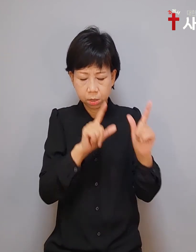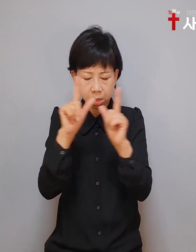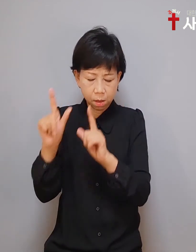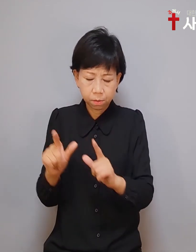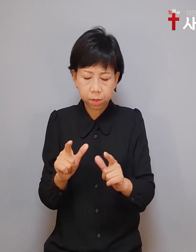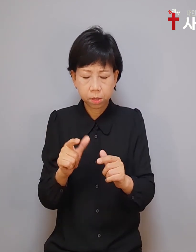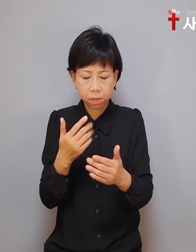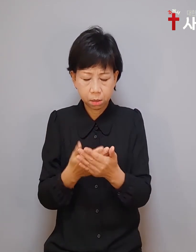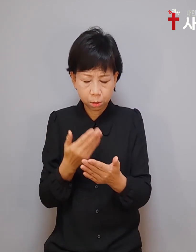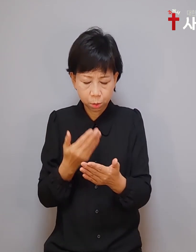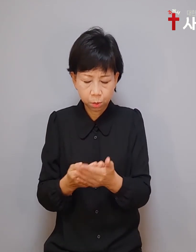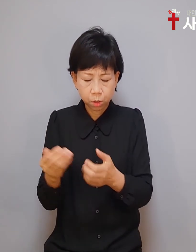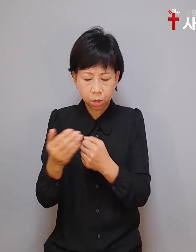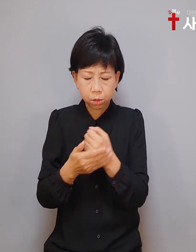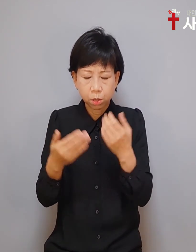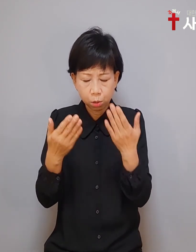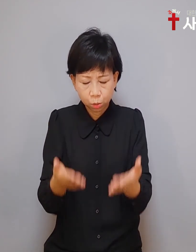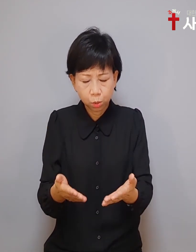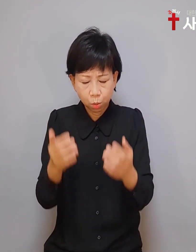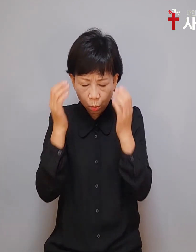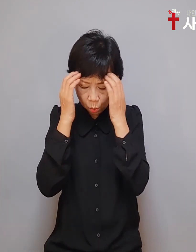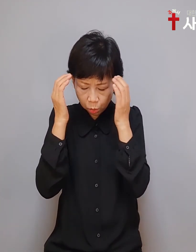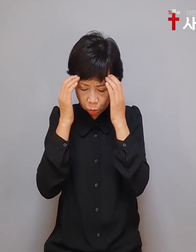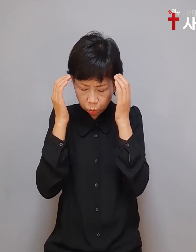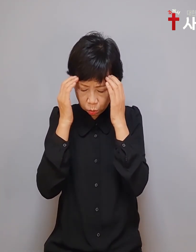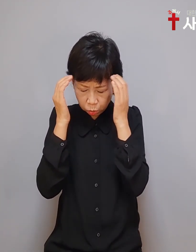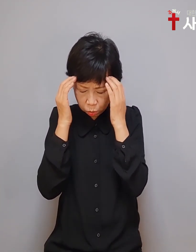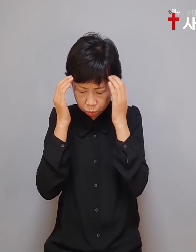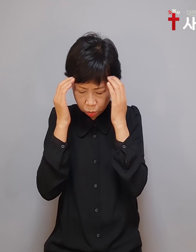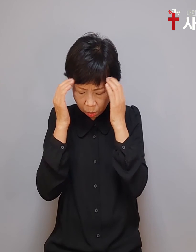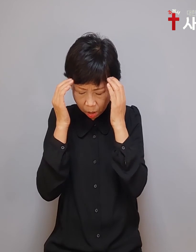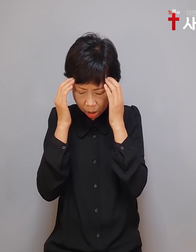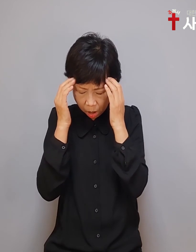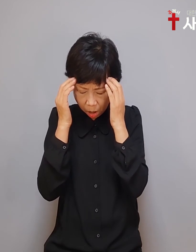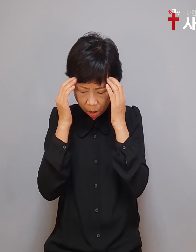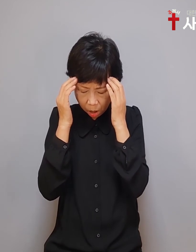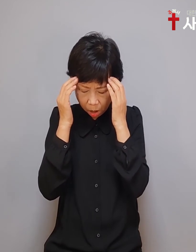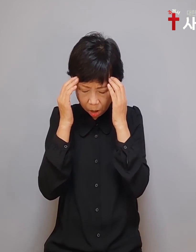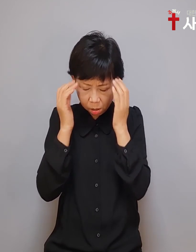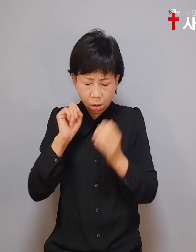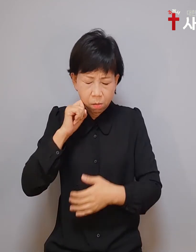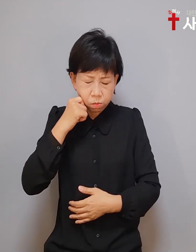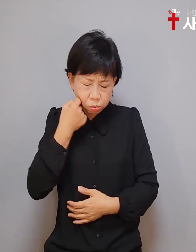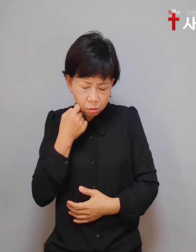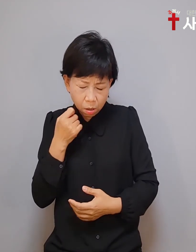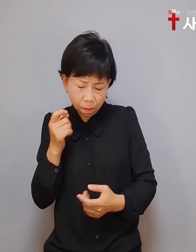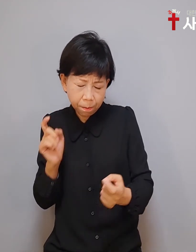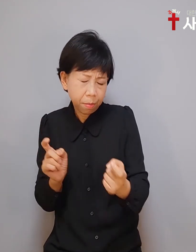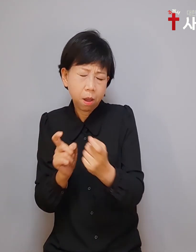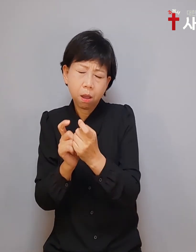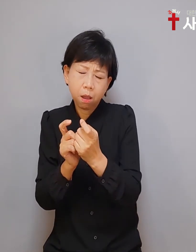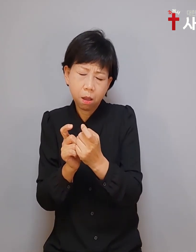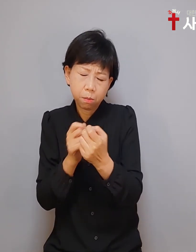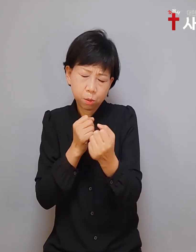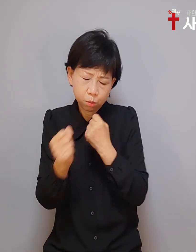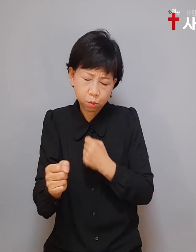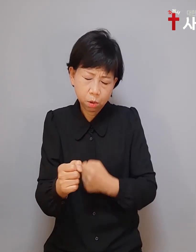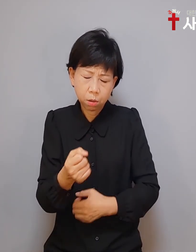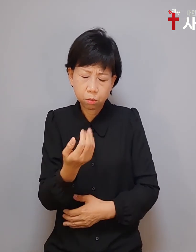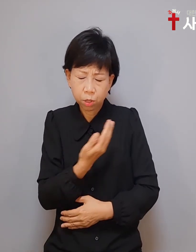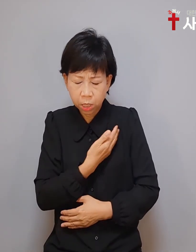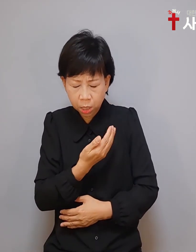은혜를 주셔서 어떠한 고난이 찾아와도 어떠한 인생의 역경을 만나도 믿음으로 인내하고 승리하게